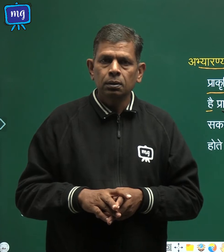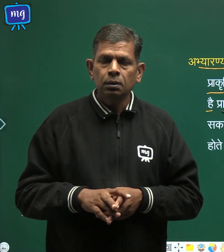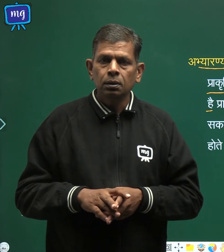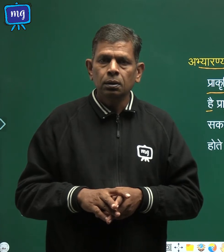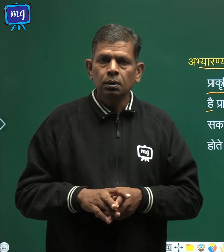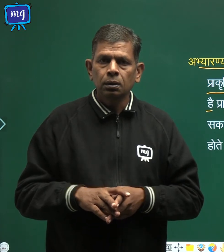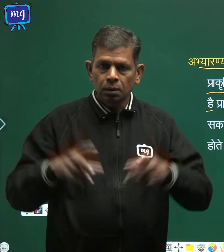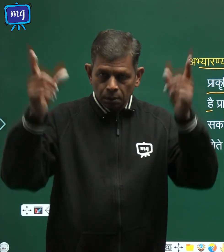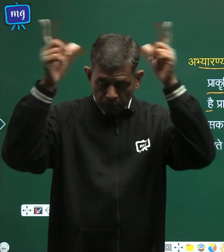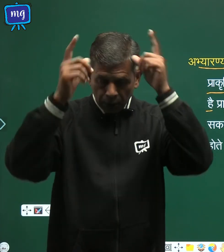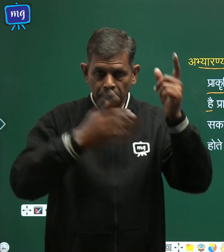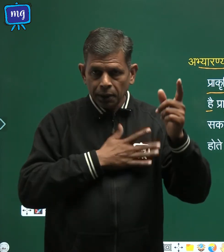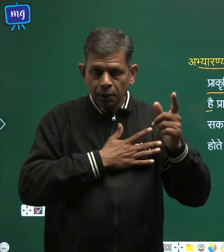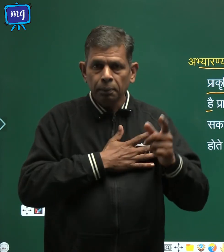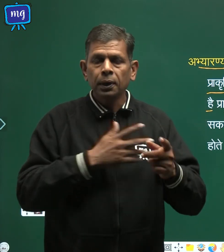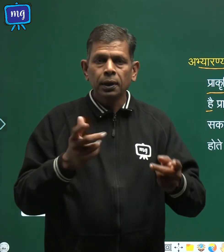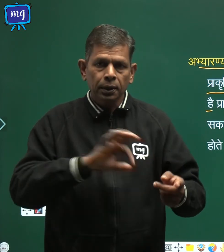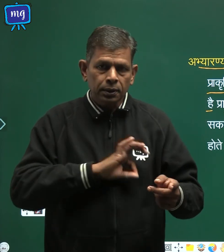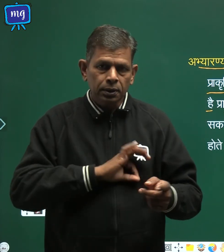प्राणी अपनी इच्छा से